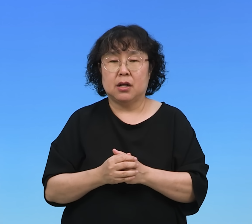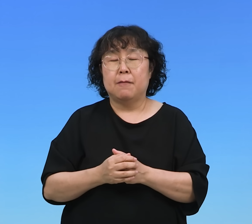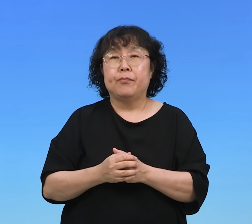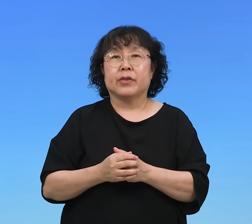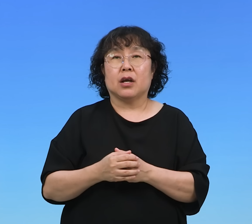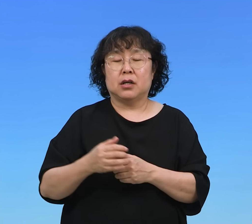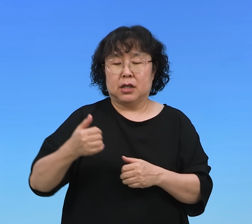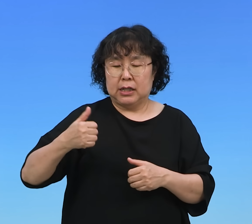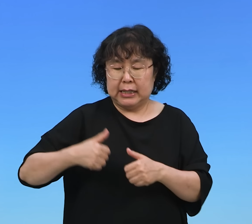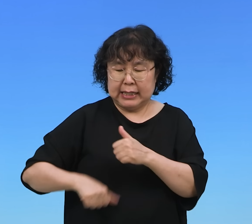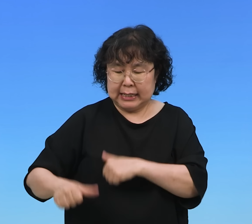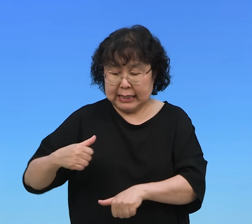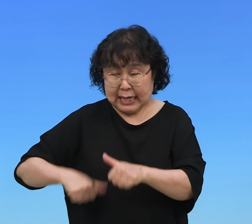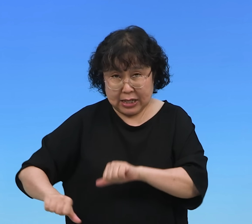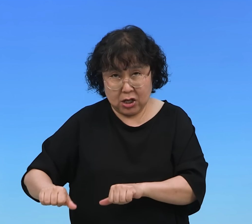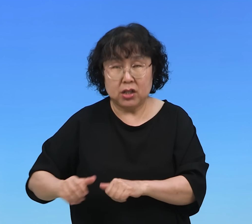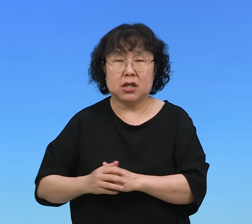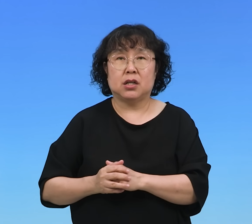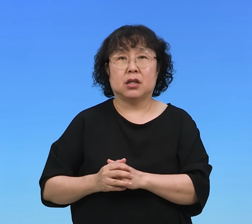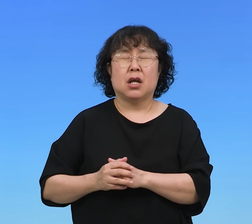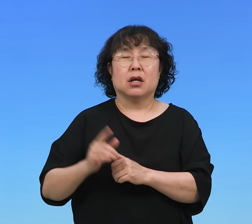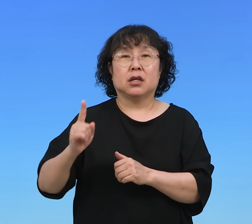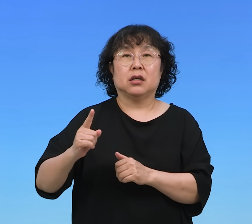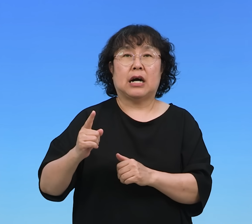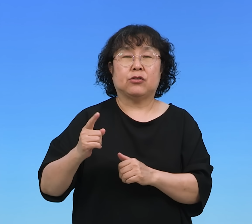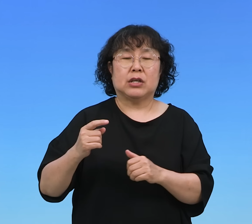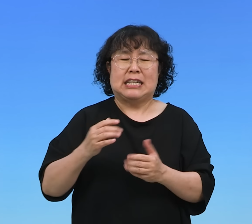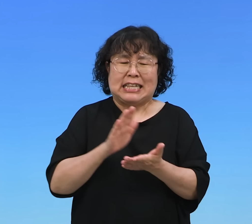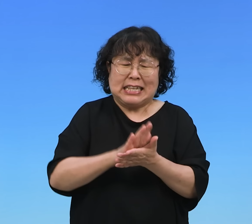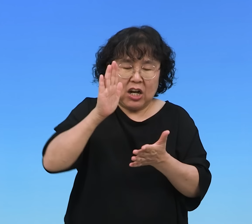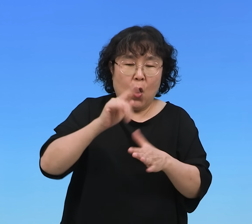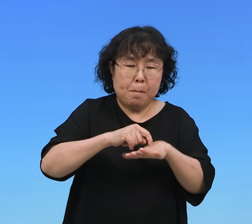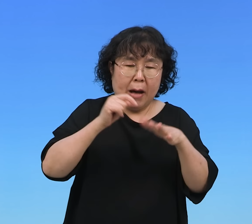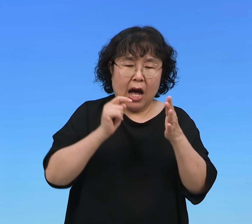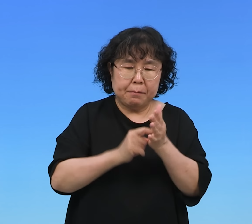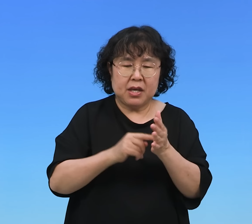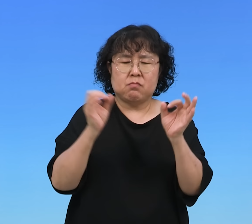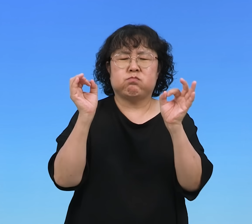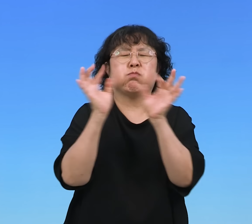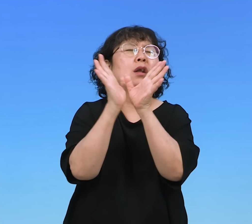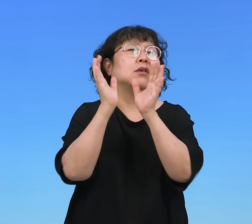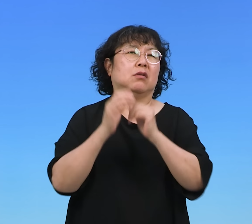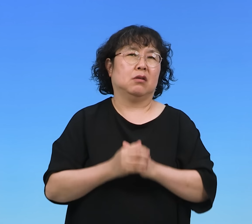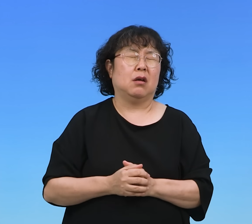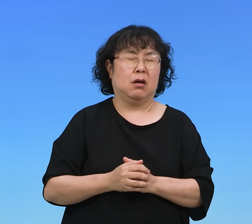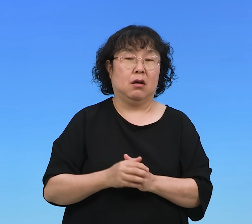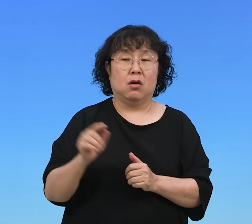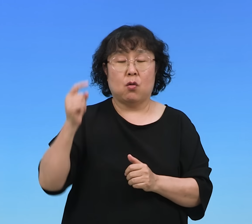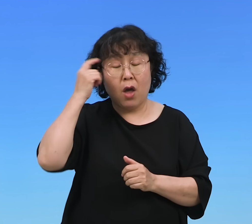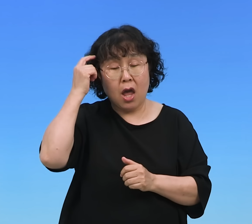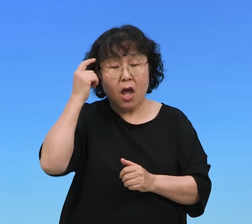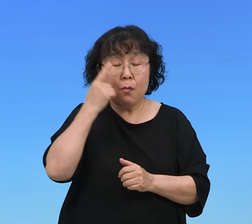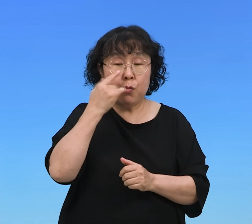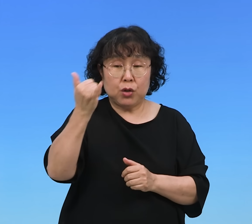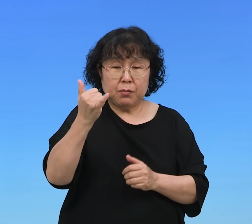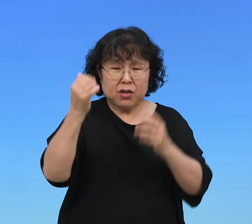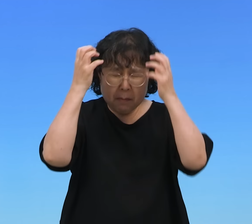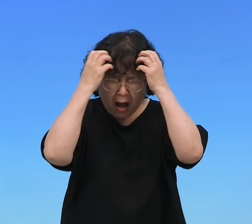3세 부모들의 이 고생을 통해서 이루어진 여러 가지 것들 때문에 결핍이 별로 없으니까.